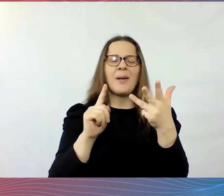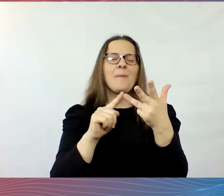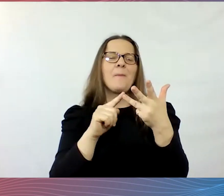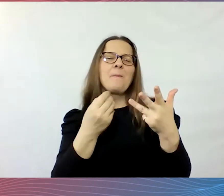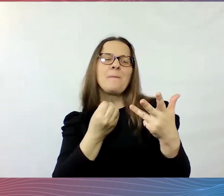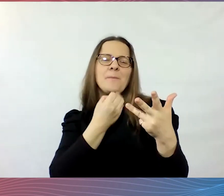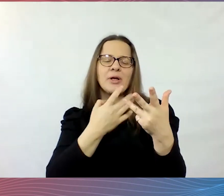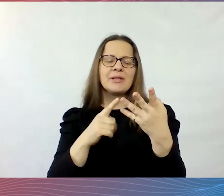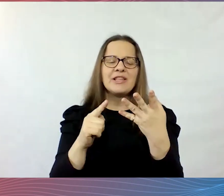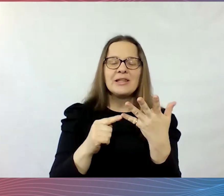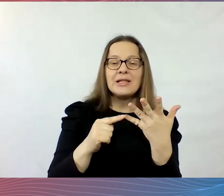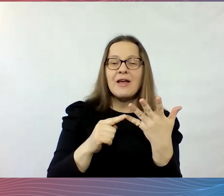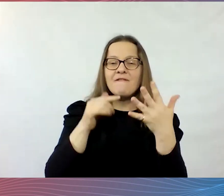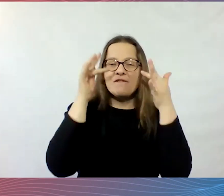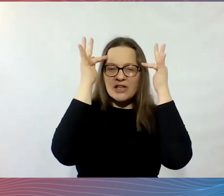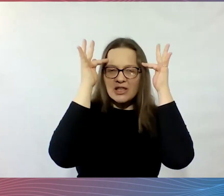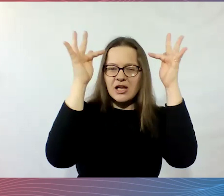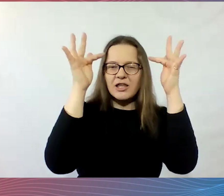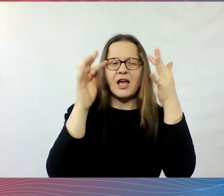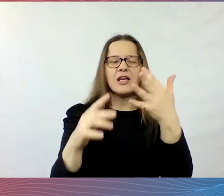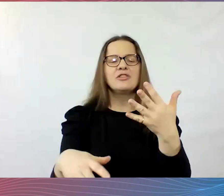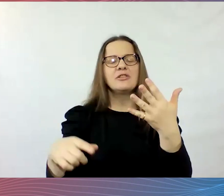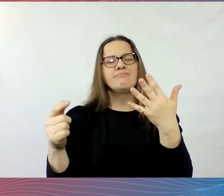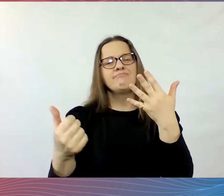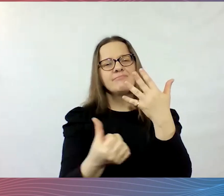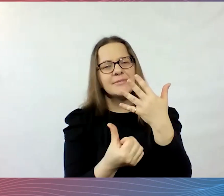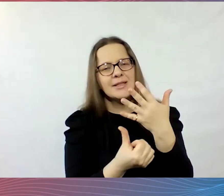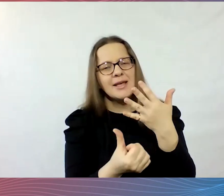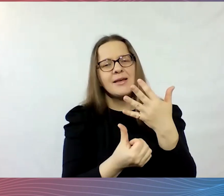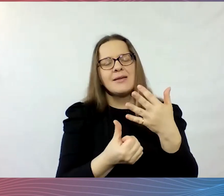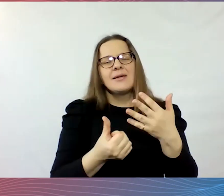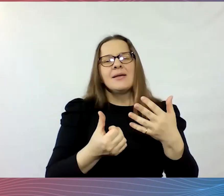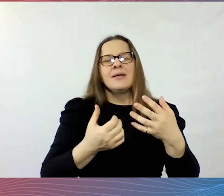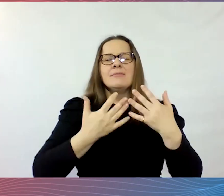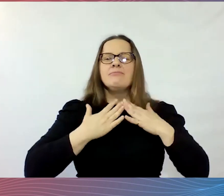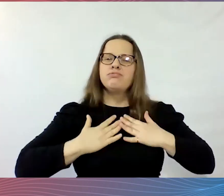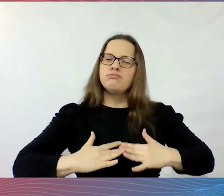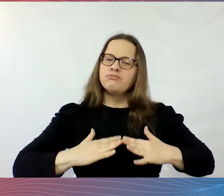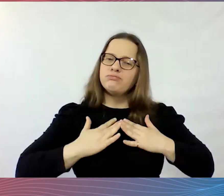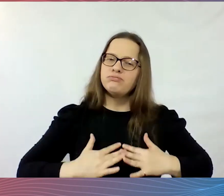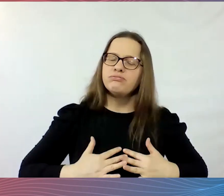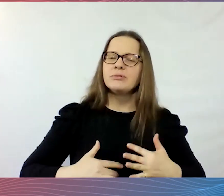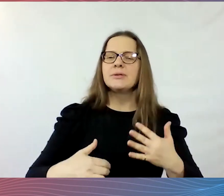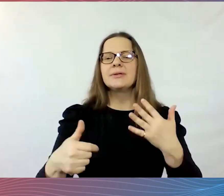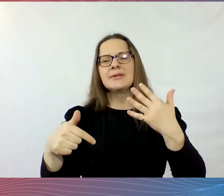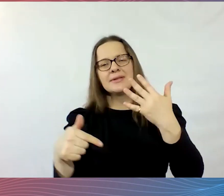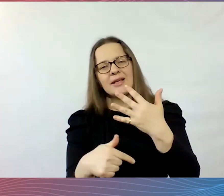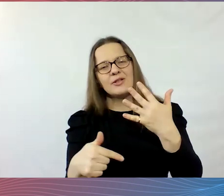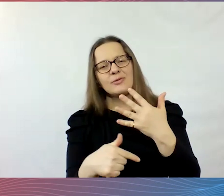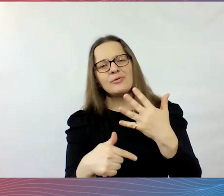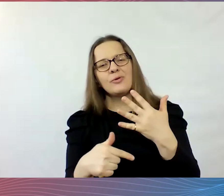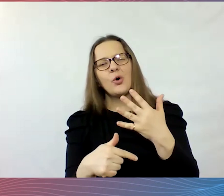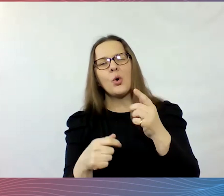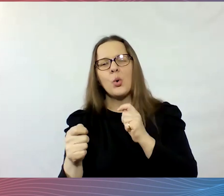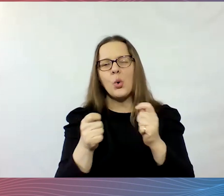bondade, fidelidade, mansidão, domínio próprio. Contra estas coisas não há lei. E